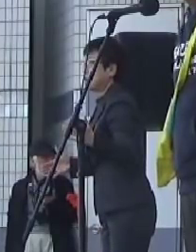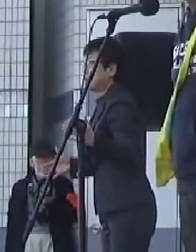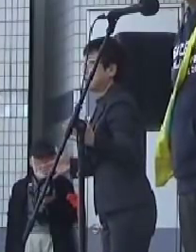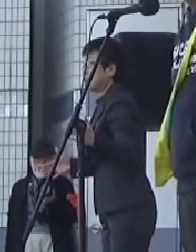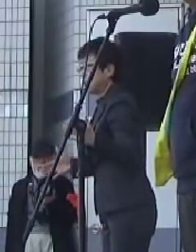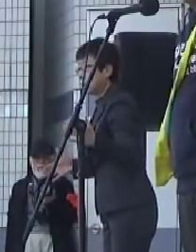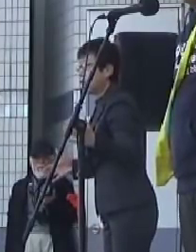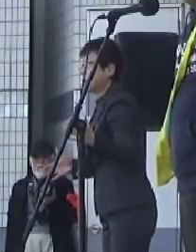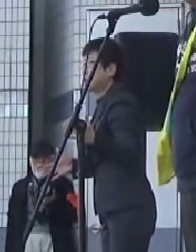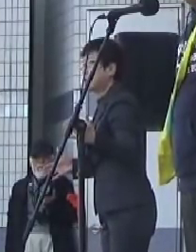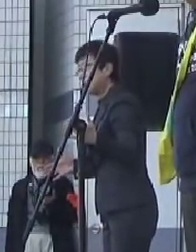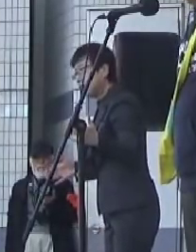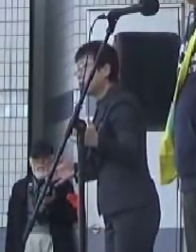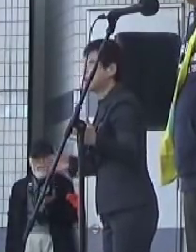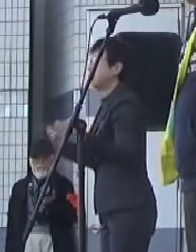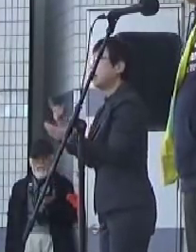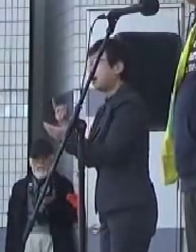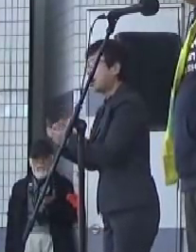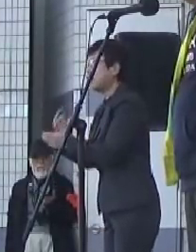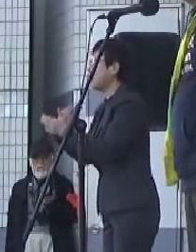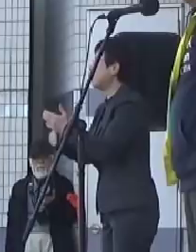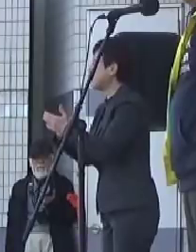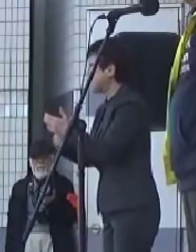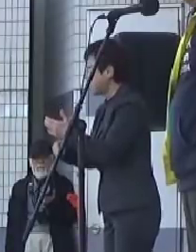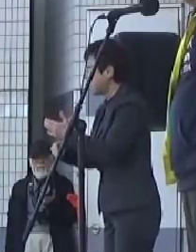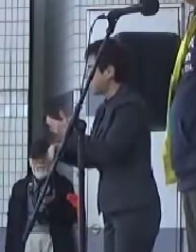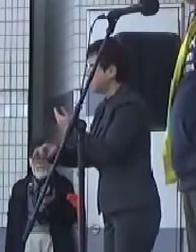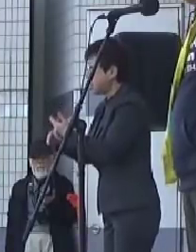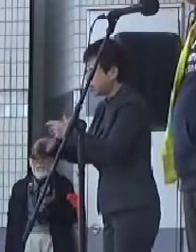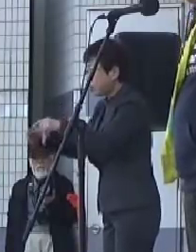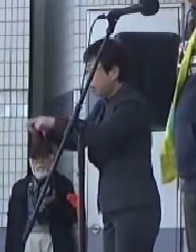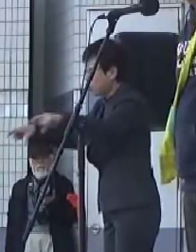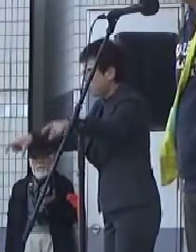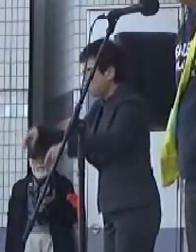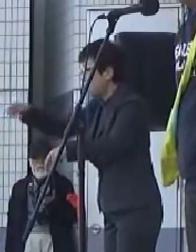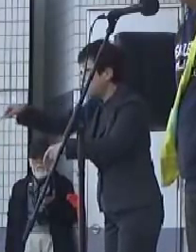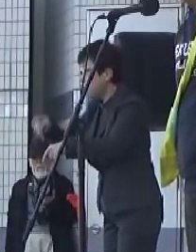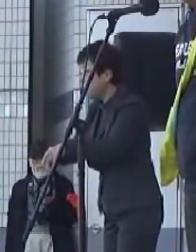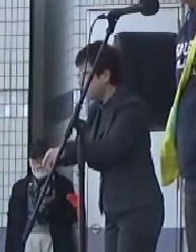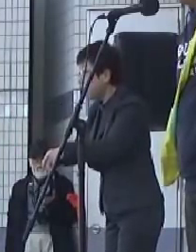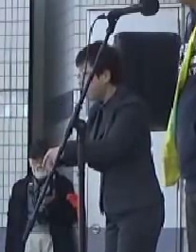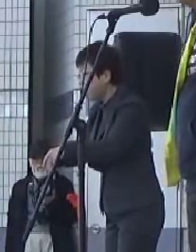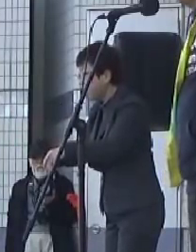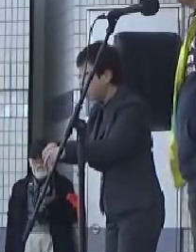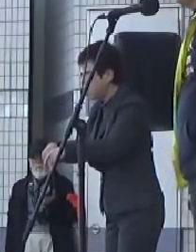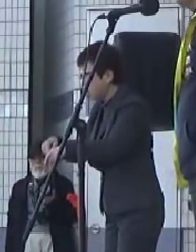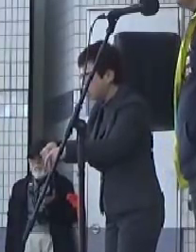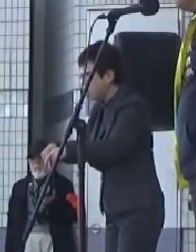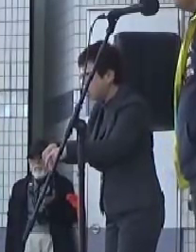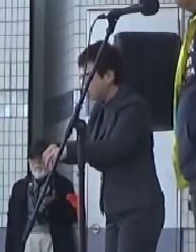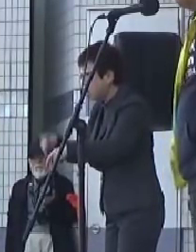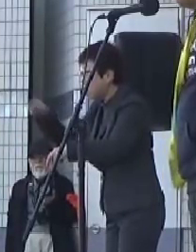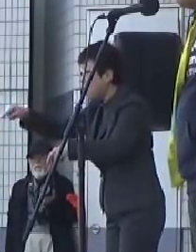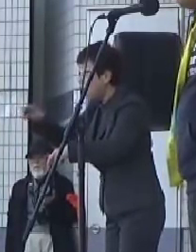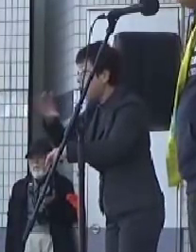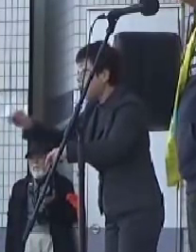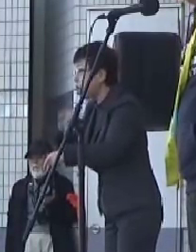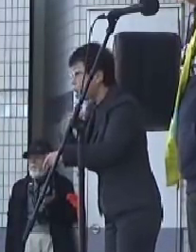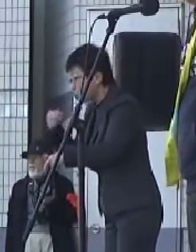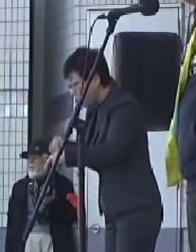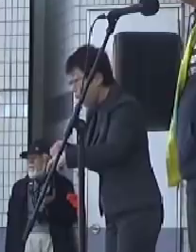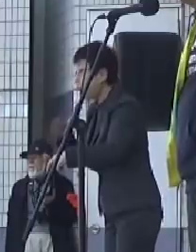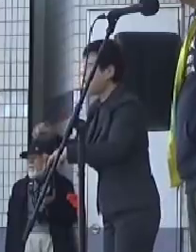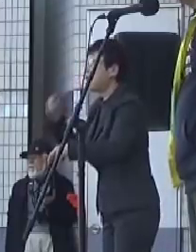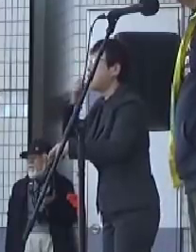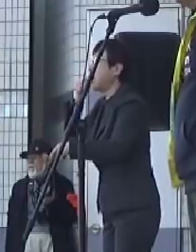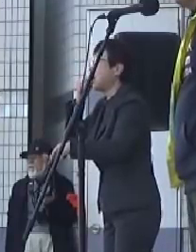ができないということで、道路一本挟んだだけで帰れる人がいて帰れない人がいて、舗